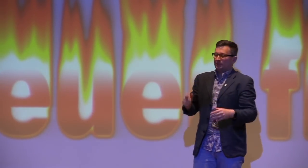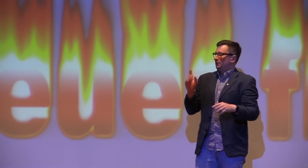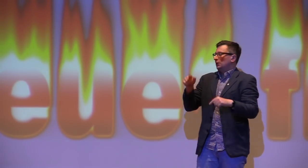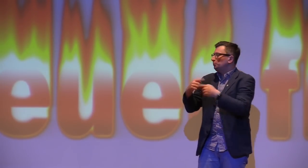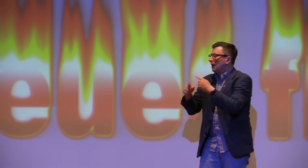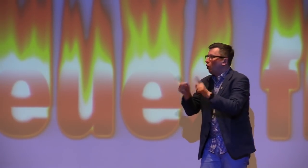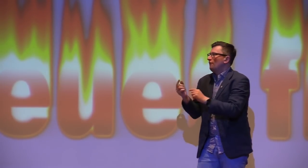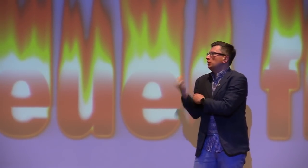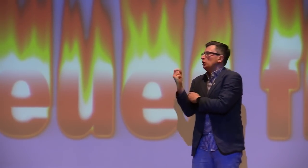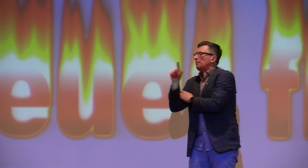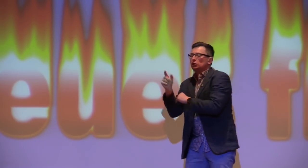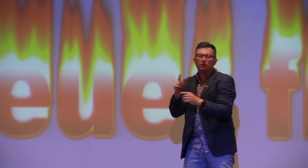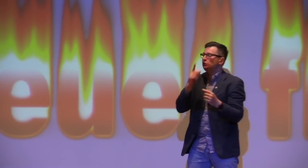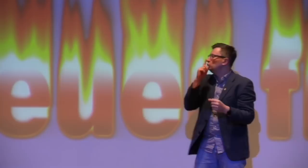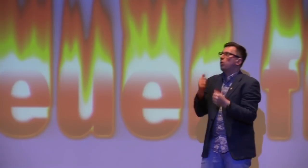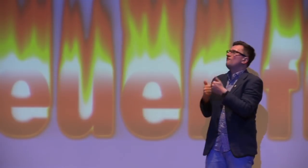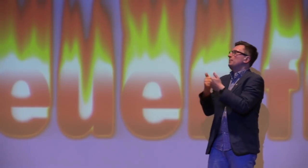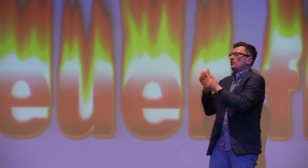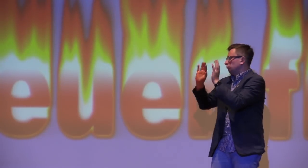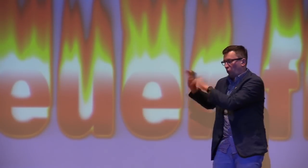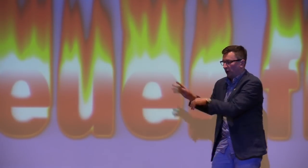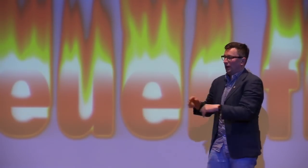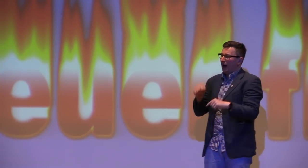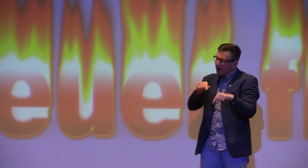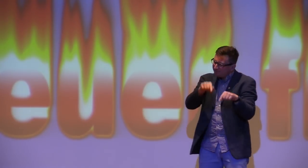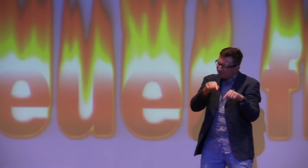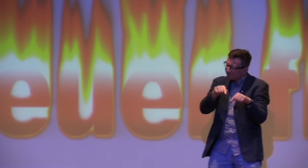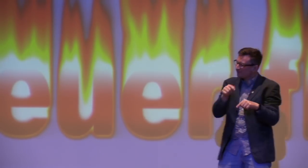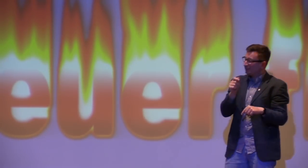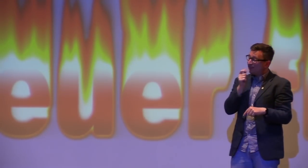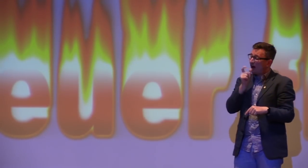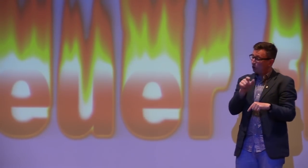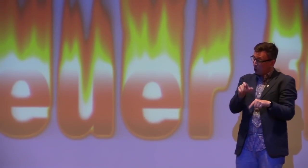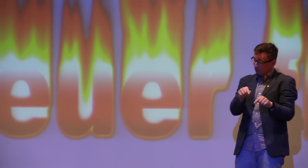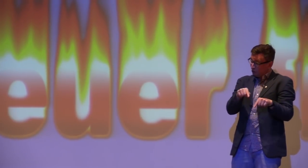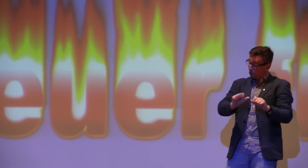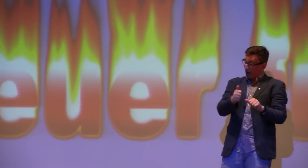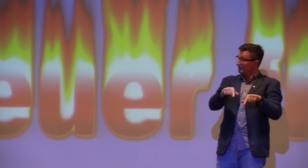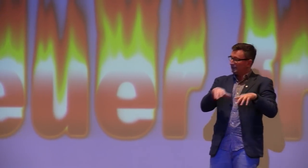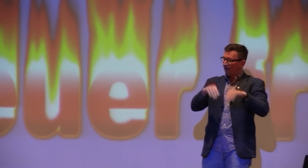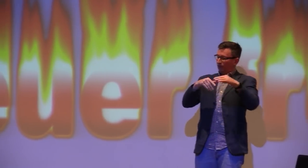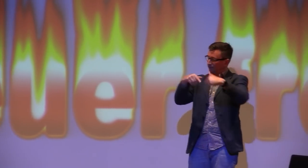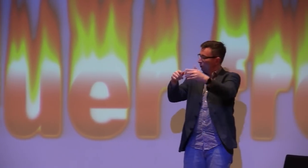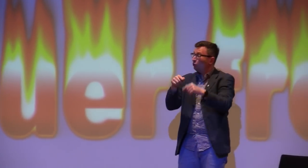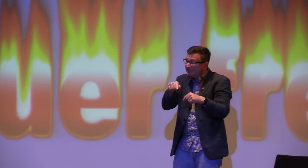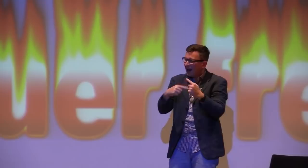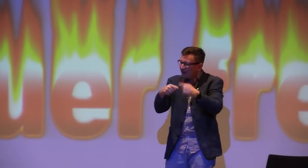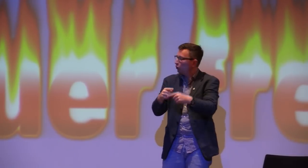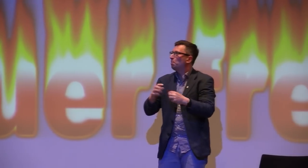halt auch den ersten Schritt machen. Und ich glaube, jeder kann da irgendwie mitwirken. Jeder hat Stärken und Schwächen. Aber